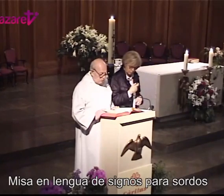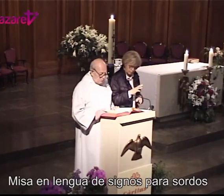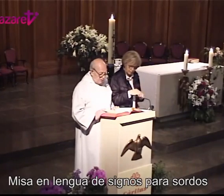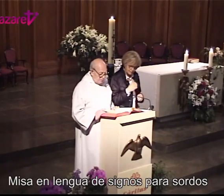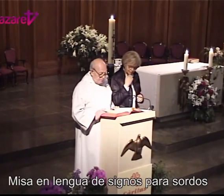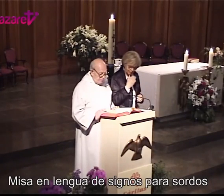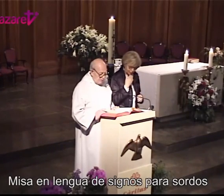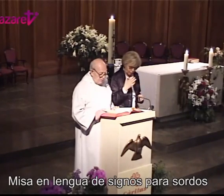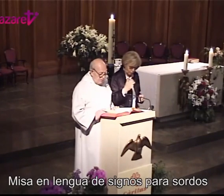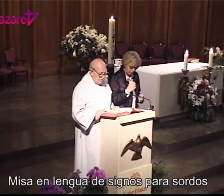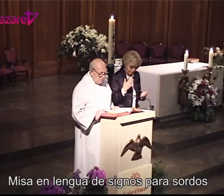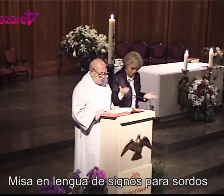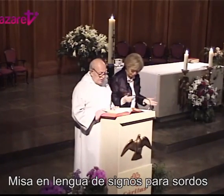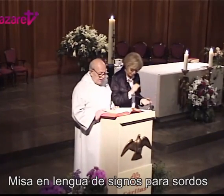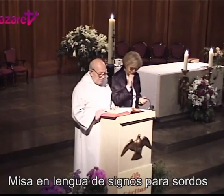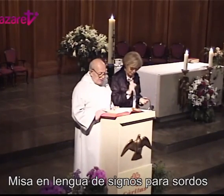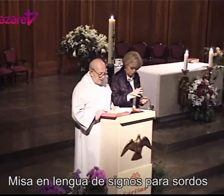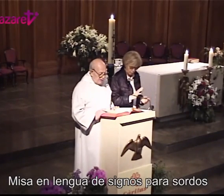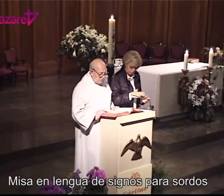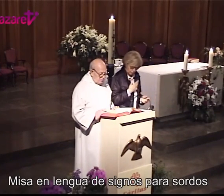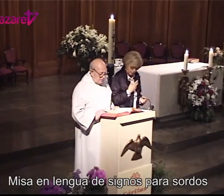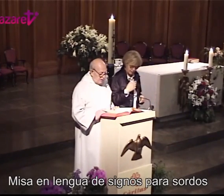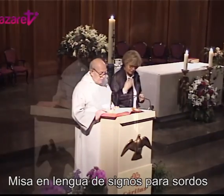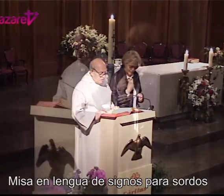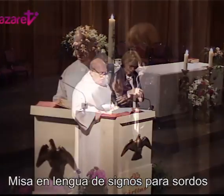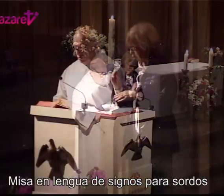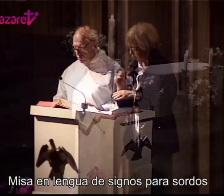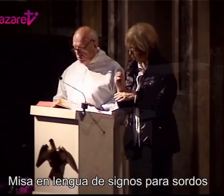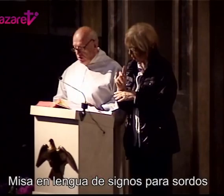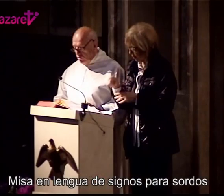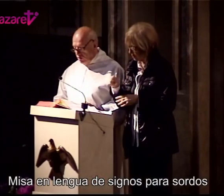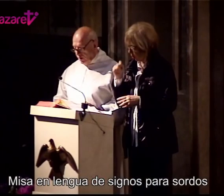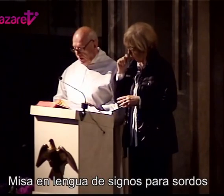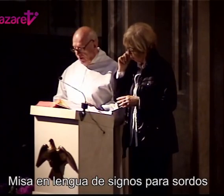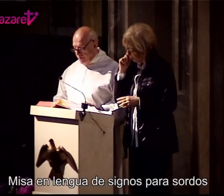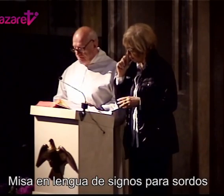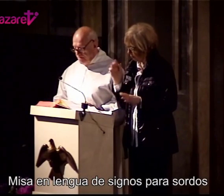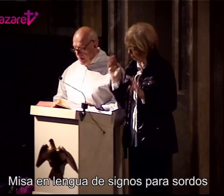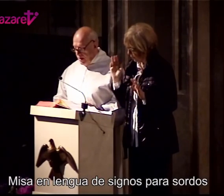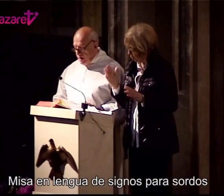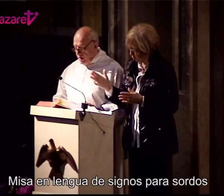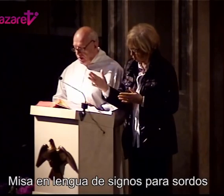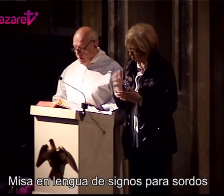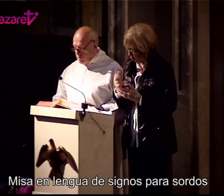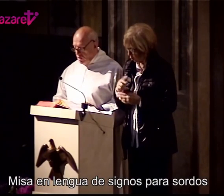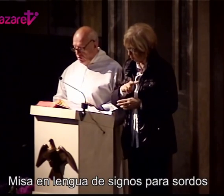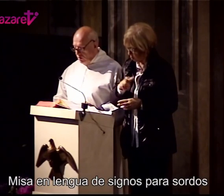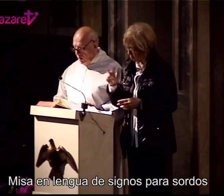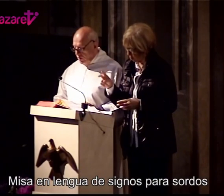hombre. Pues quede bien claro a vosotros y a todo Israel, que ha sido el nombre